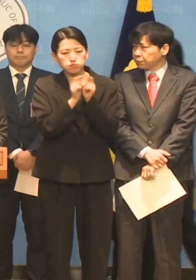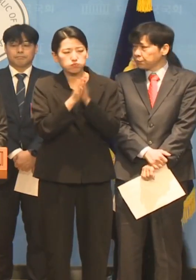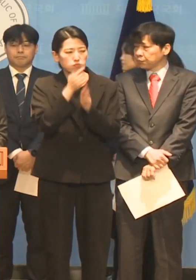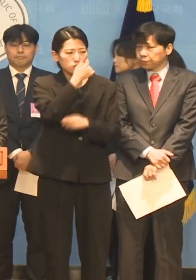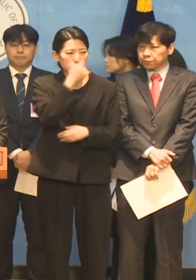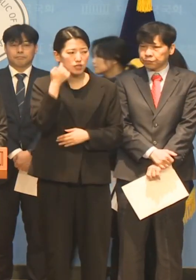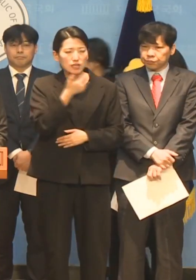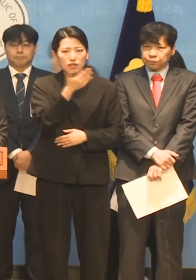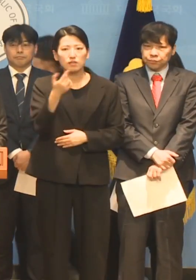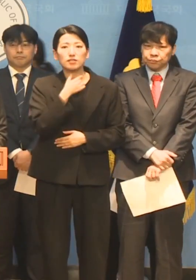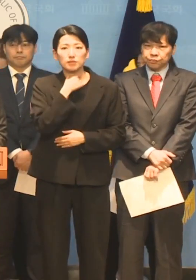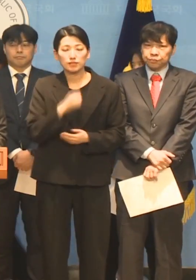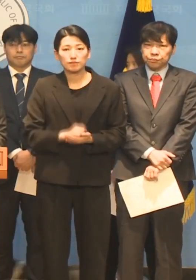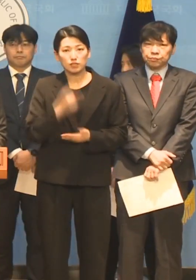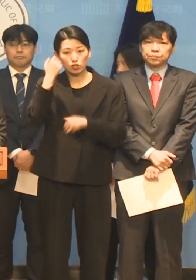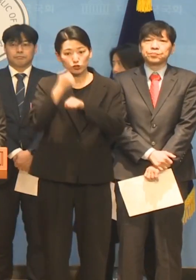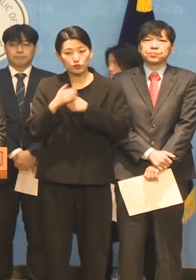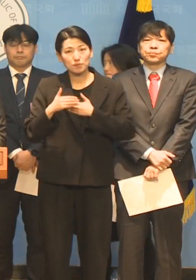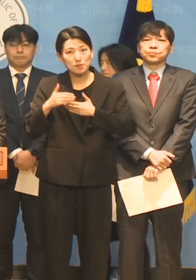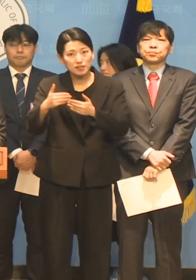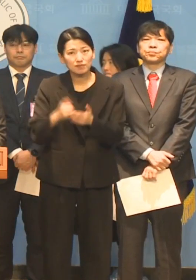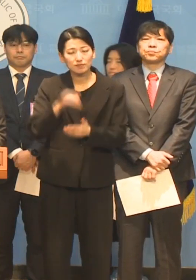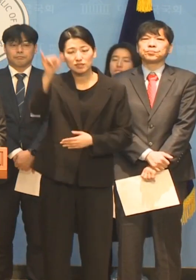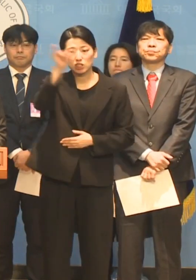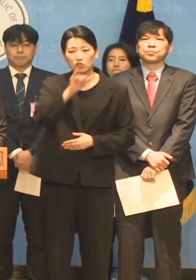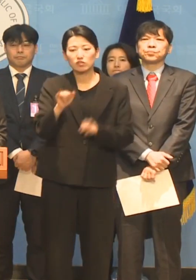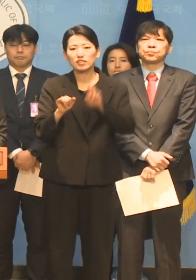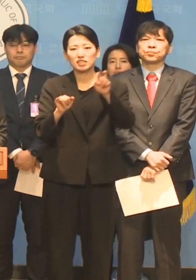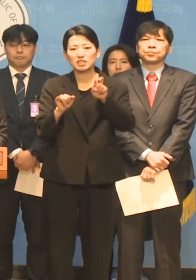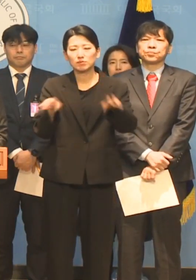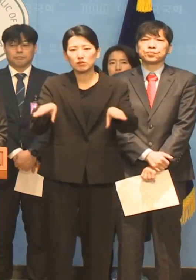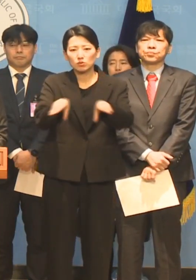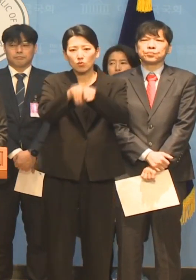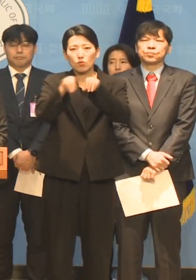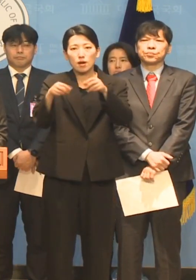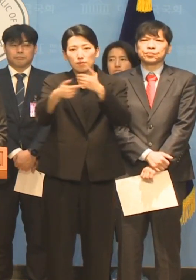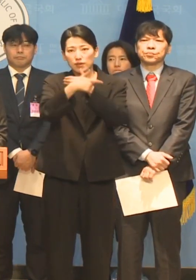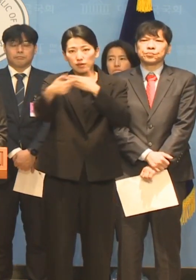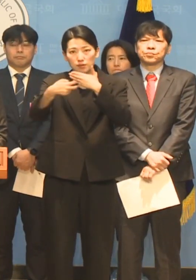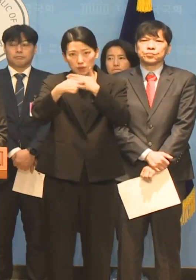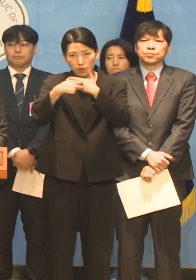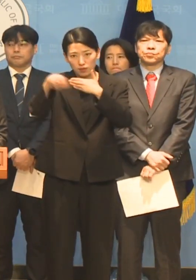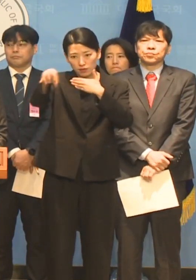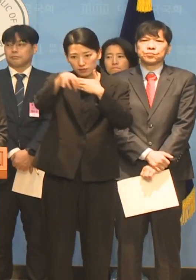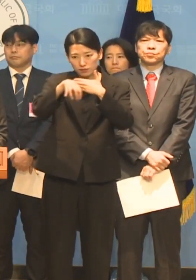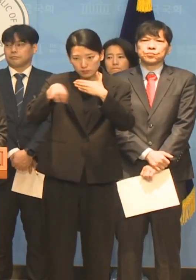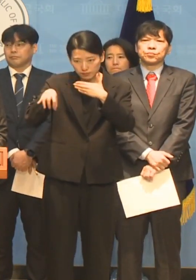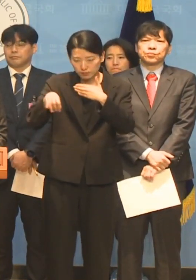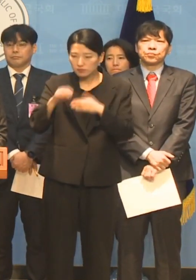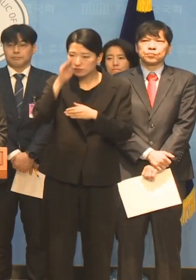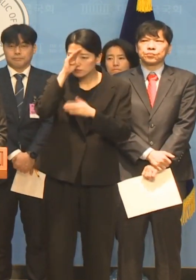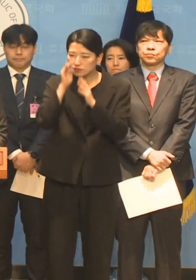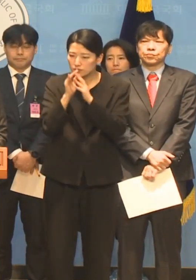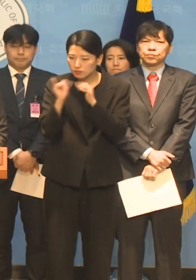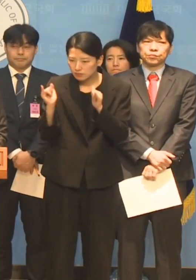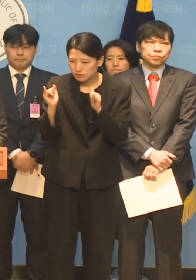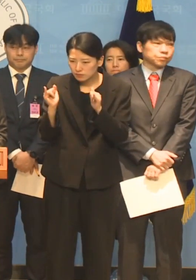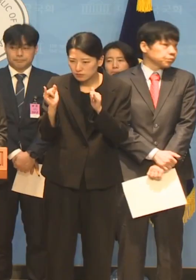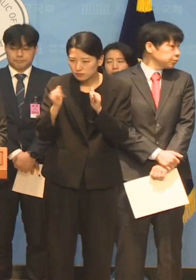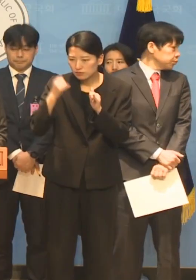연구는 이런 식으로 진행이 되었습니다. 전국 20개 종합병원을 포함한 의료기관에서 진료 중인 환자 및 가족을